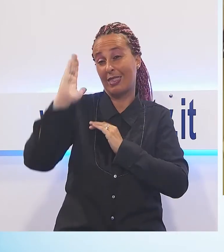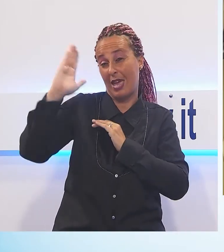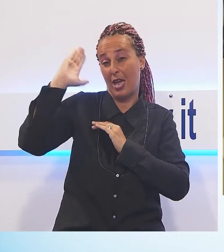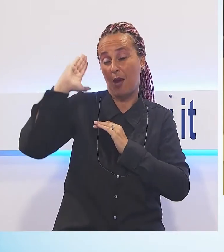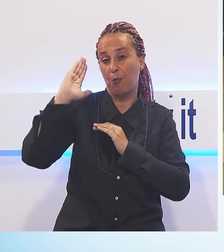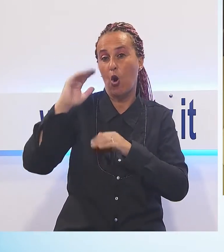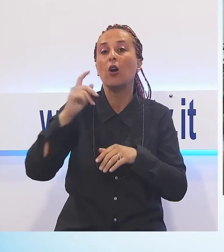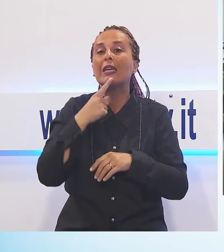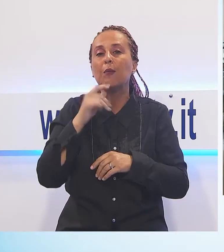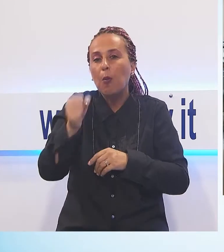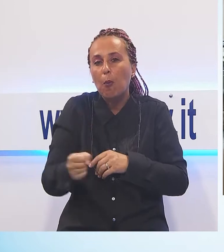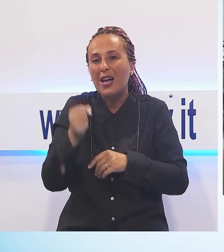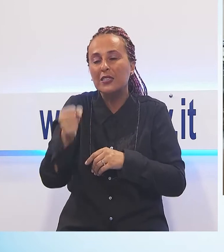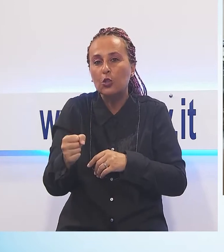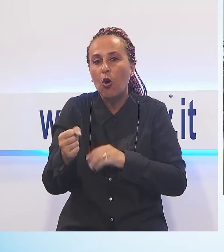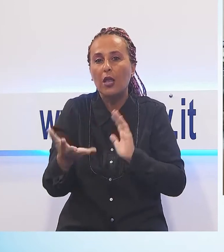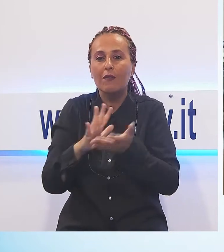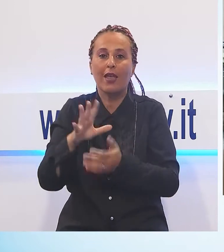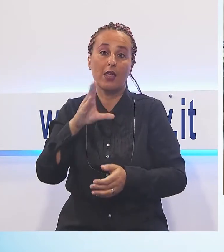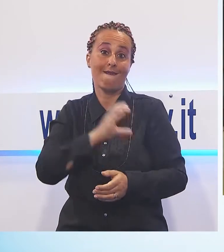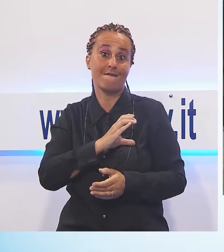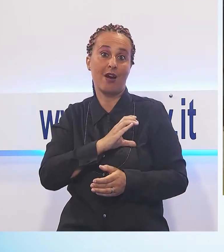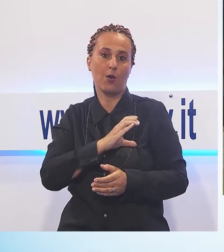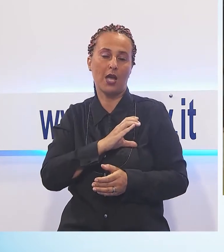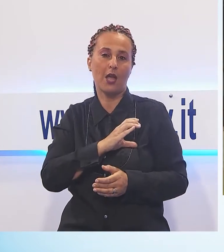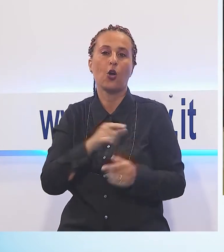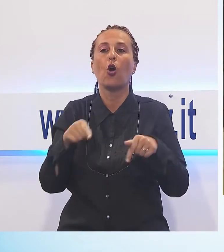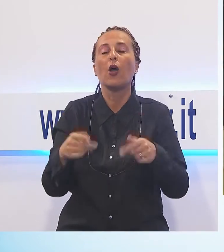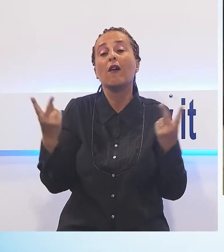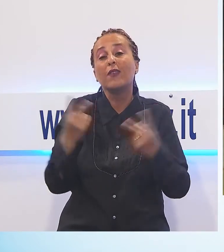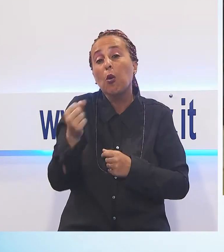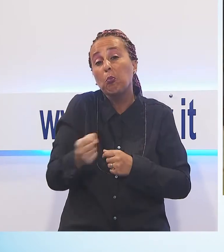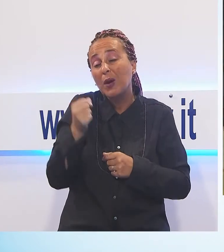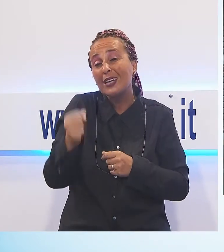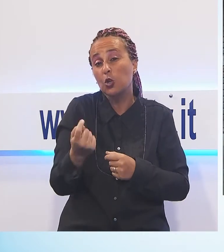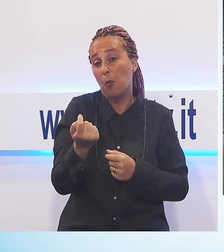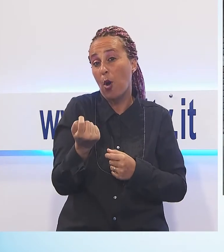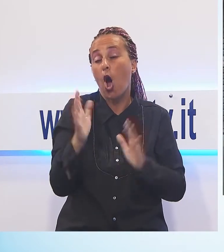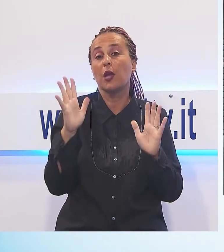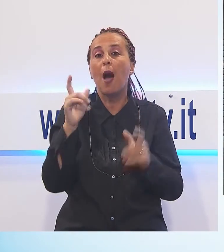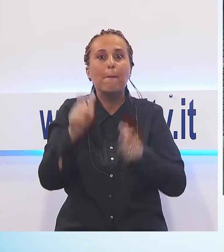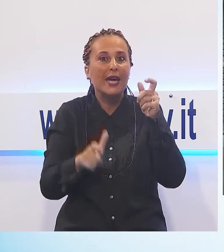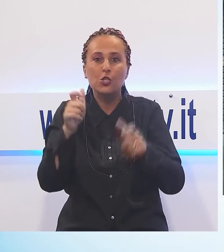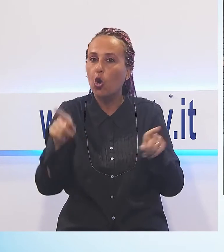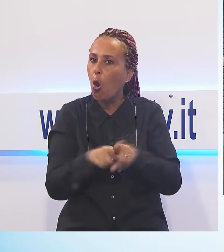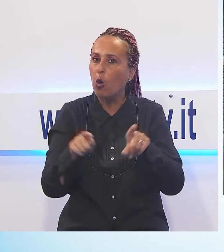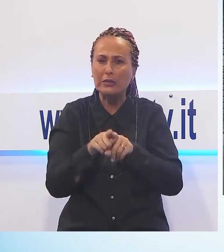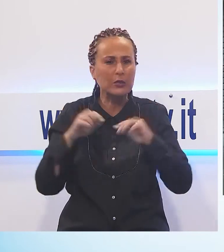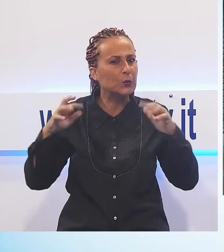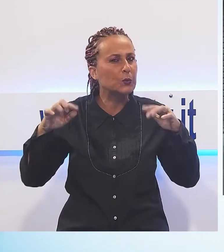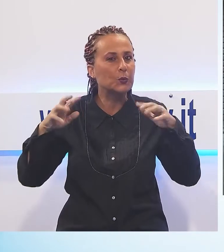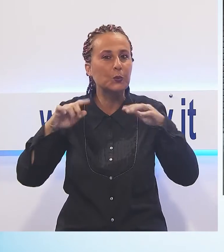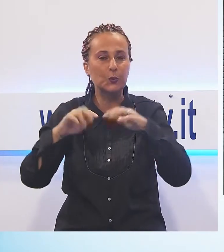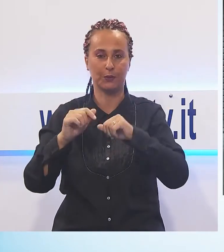frutto di tanta fatica, oggi sono in pochi, ma sempre con grande partecipazione. Io sono da Lucchio, ho 300